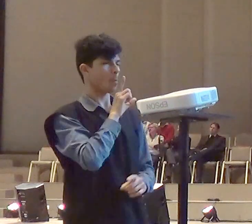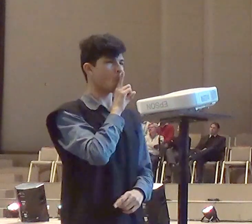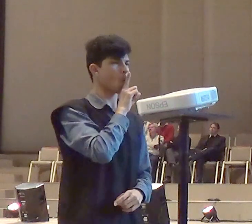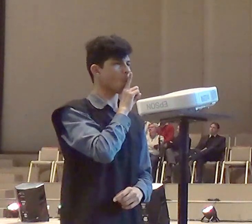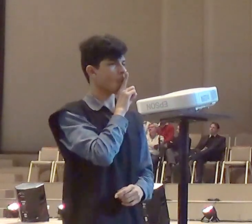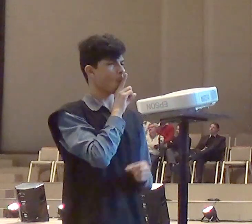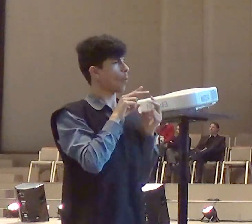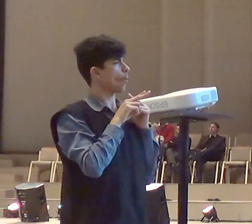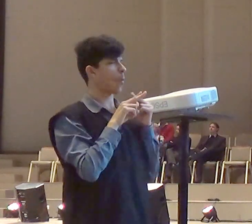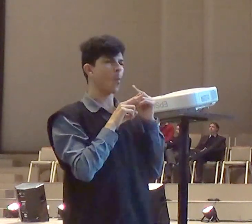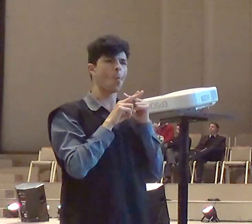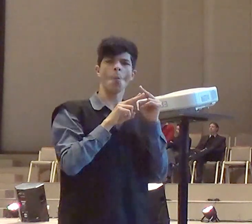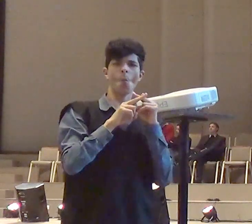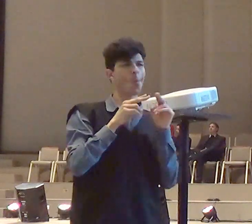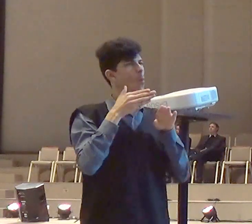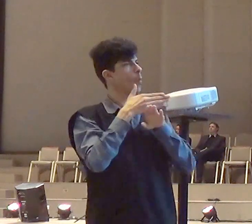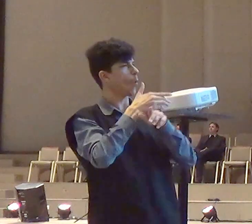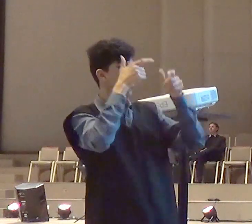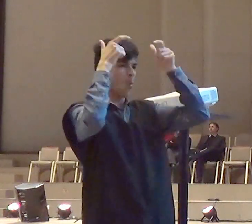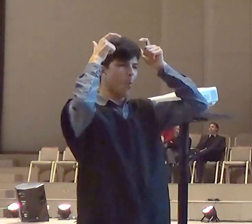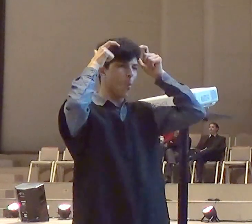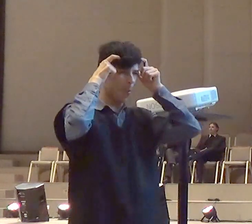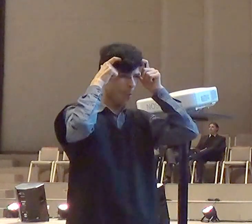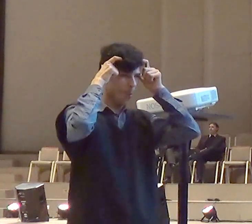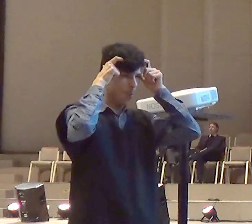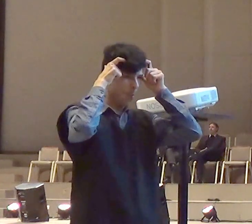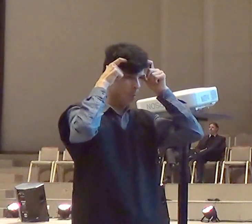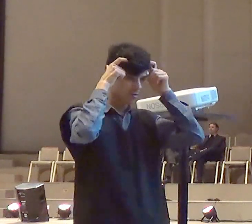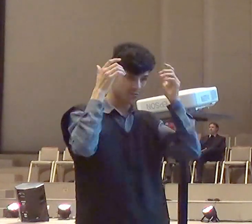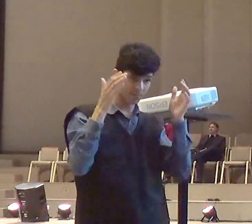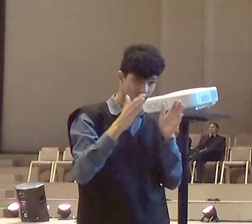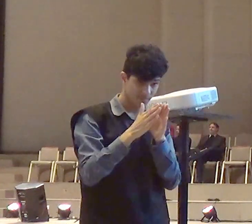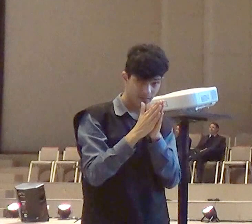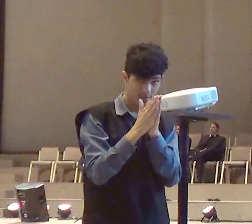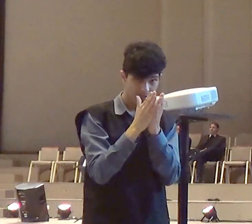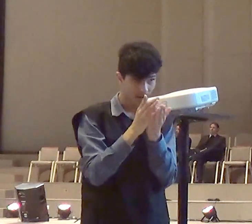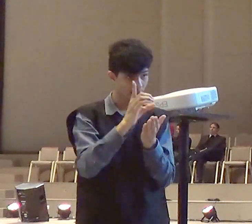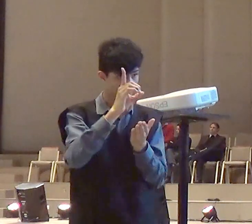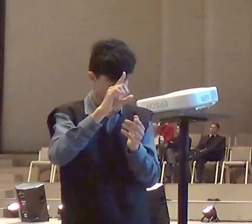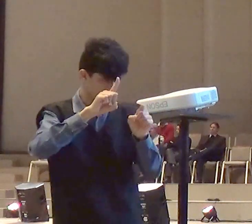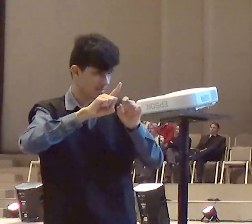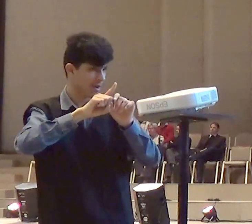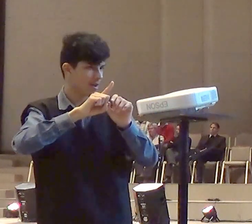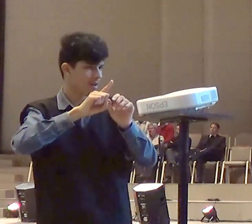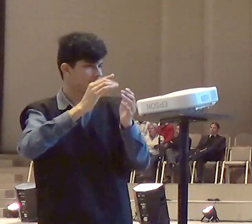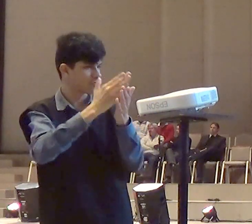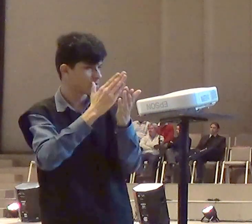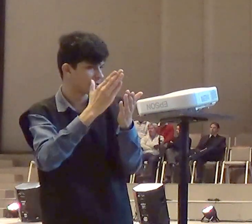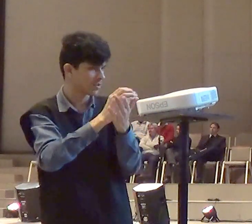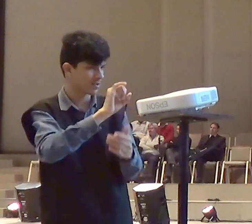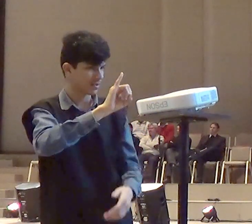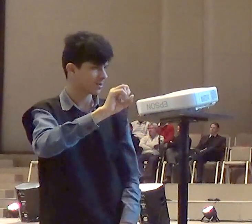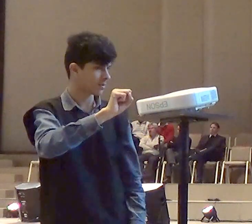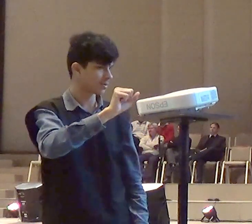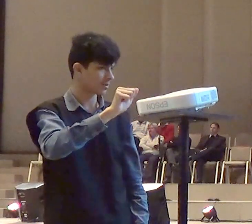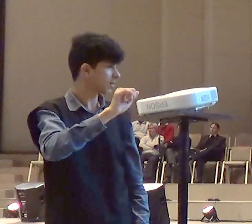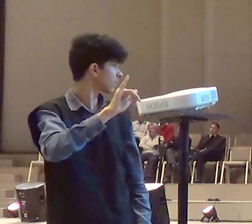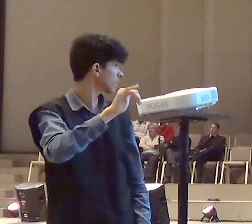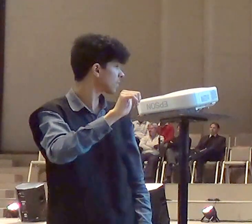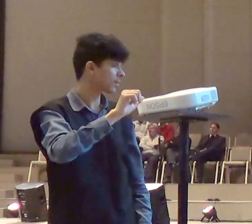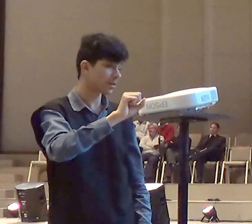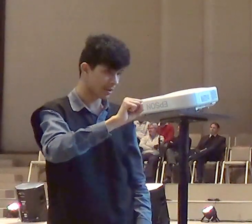olha só que a bíblia vai dizer em Isaías 29 verso 11 agora para vocês